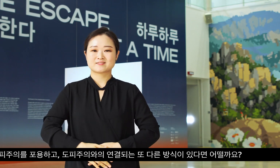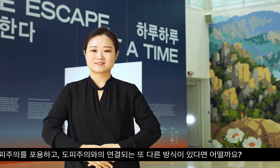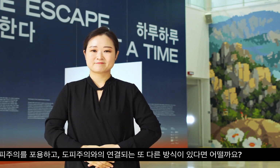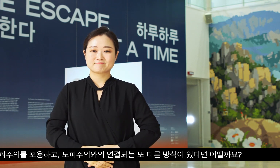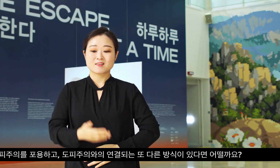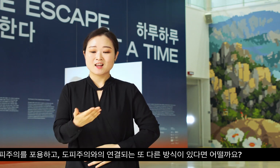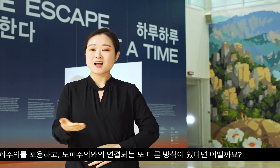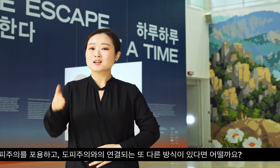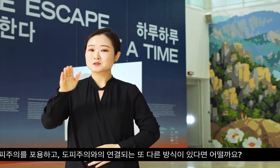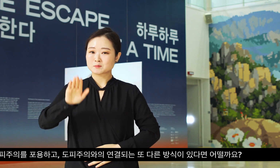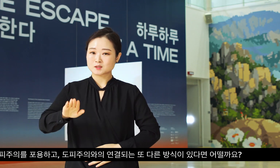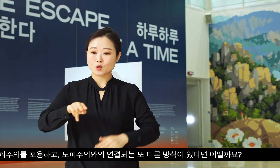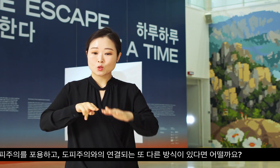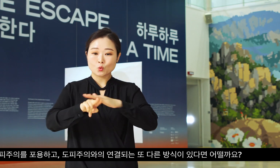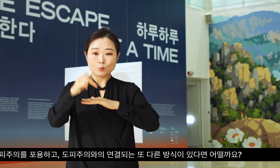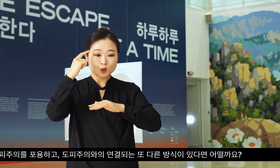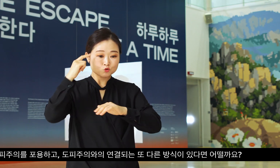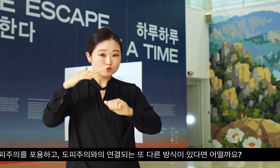하지만 도피주의를 포용하고